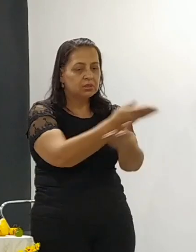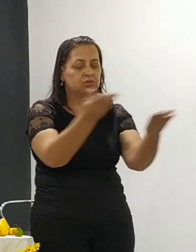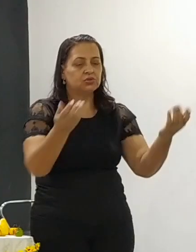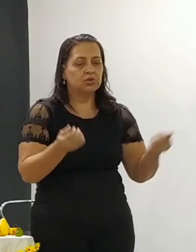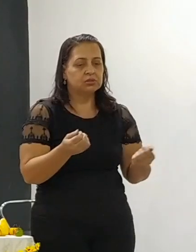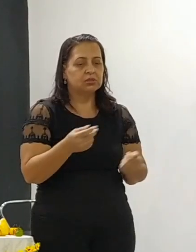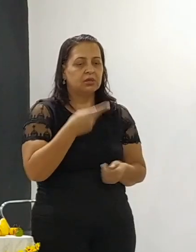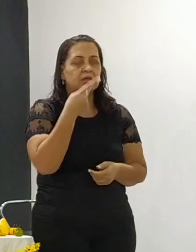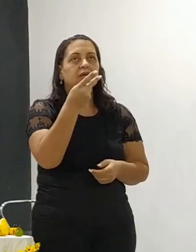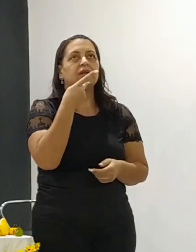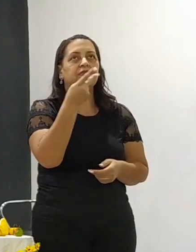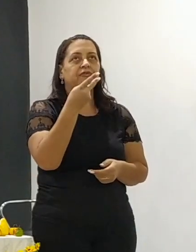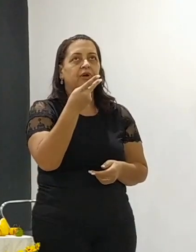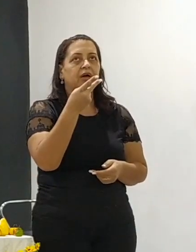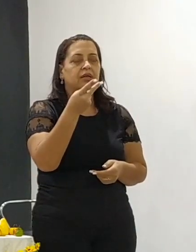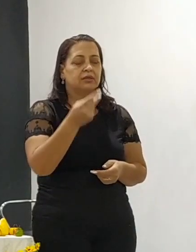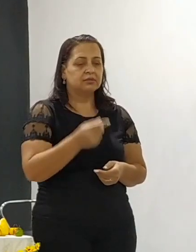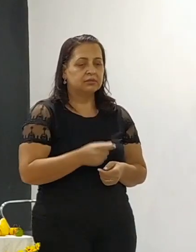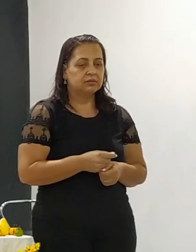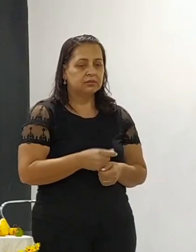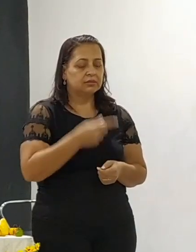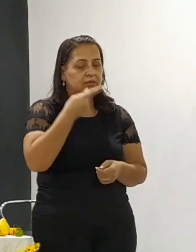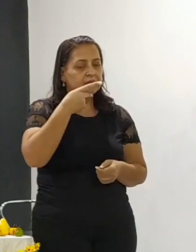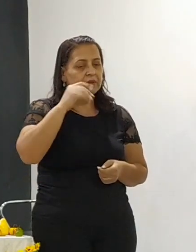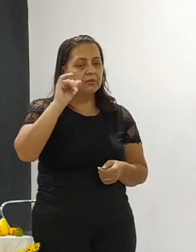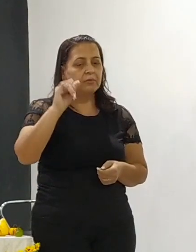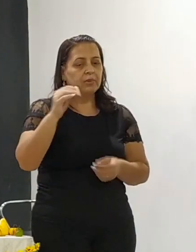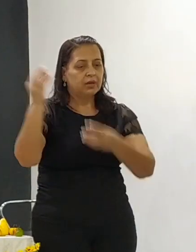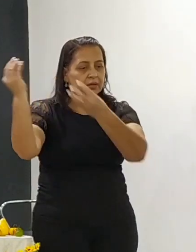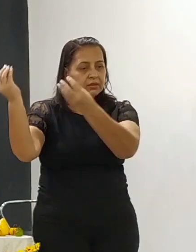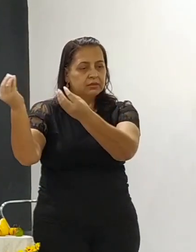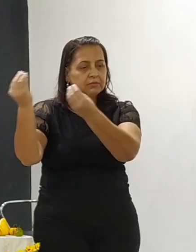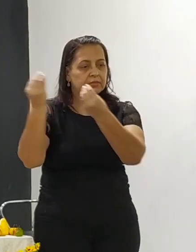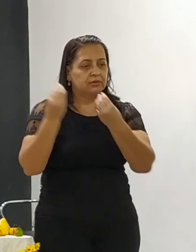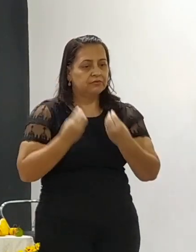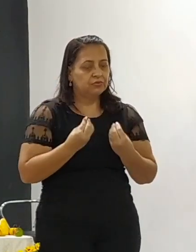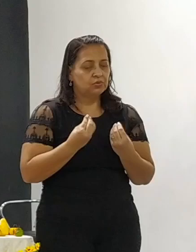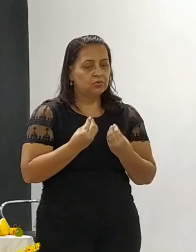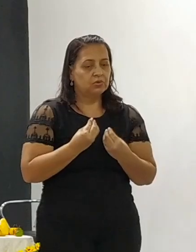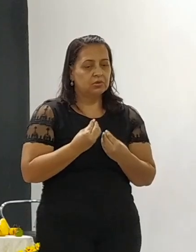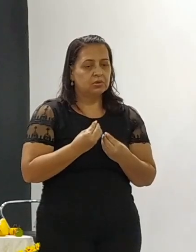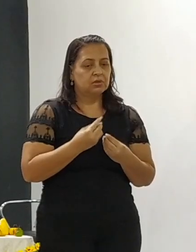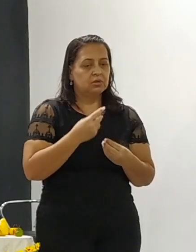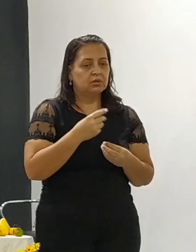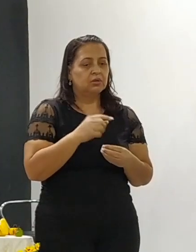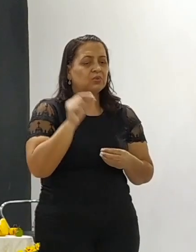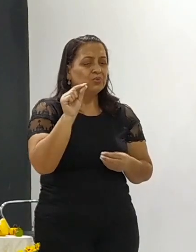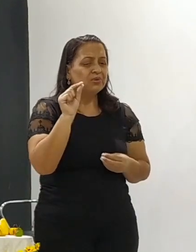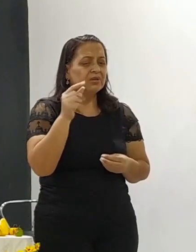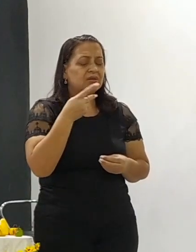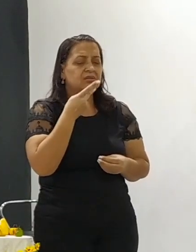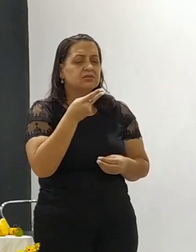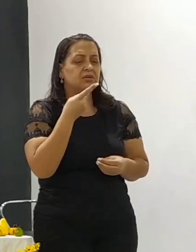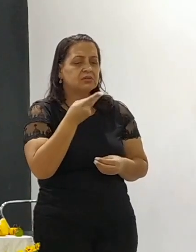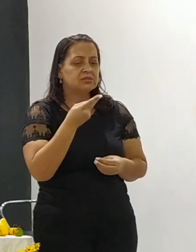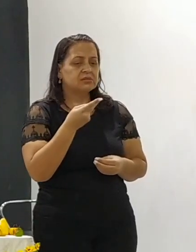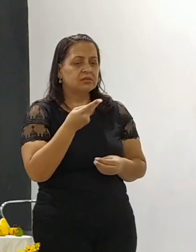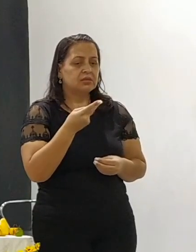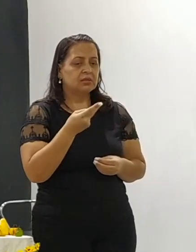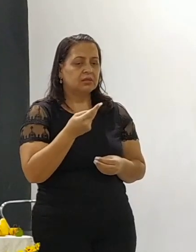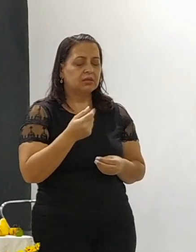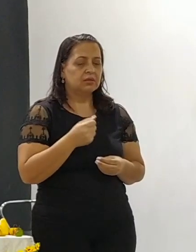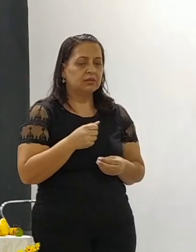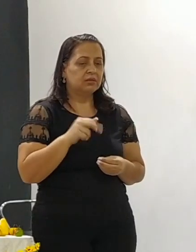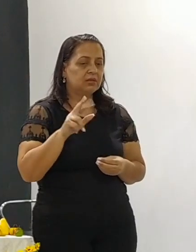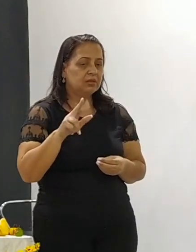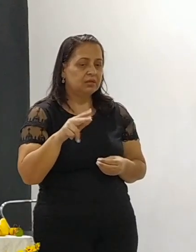assim: assim como o Pai me enviou. O que isso quer dizer? Da mesma forma